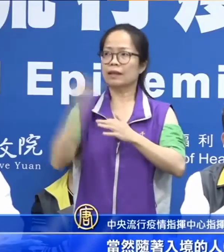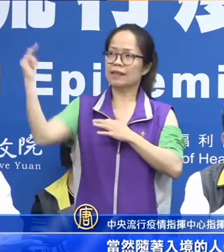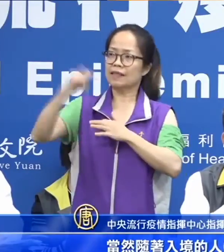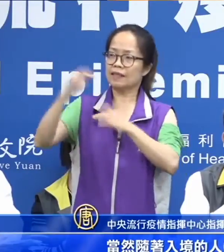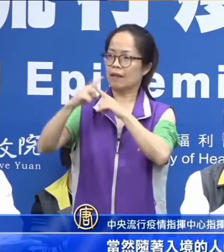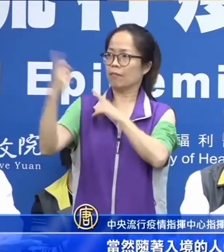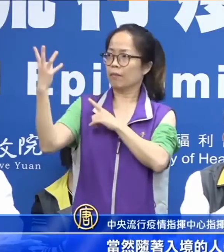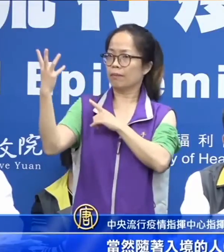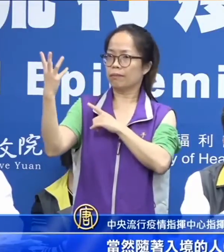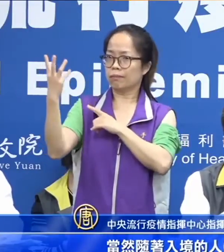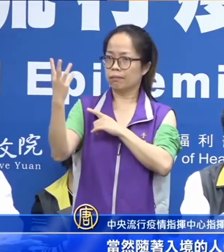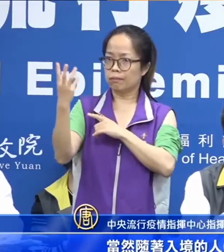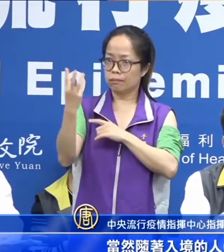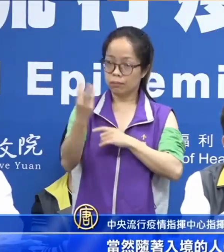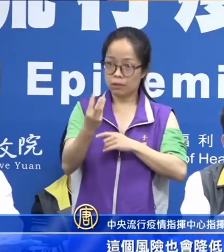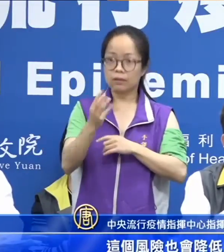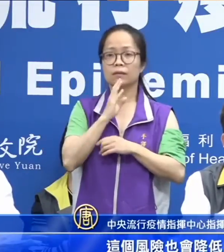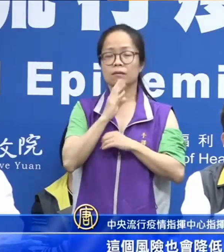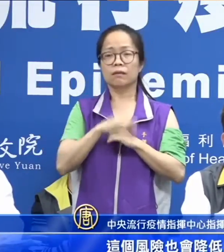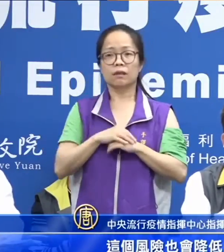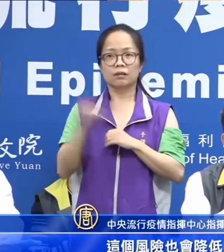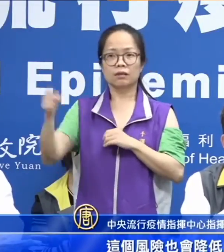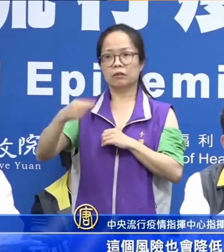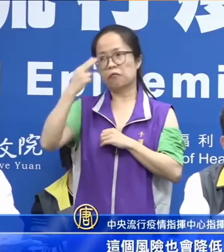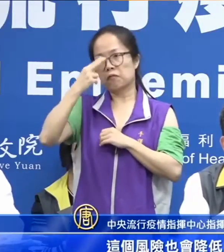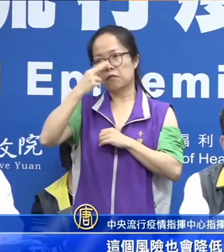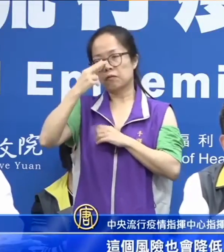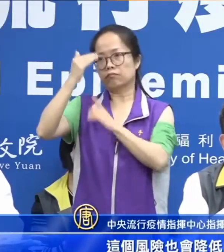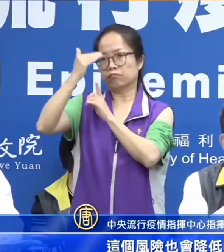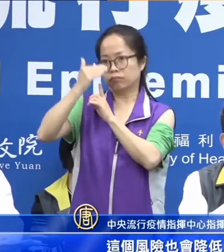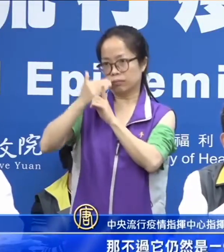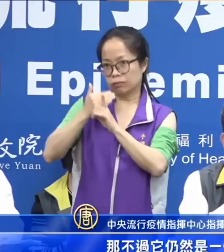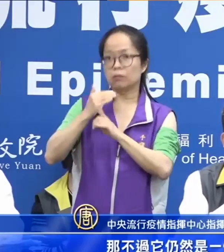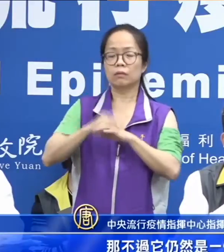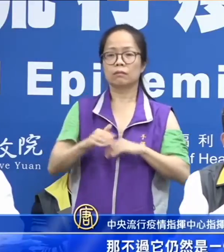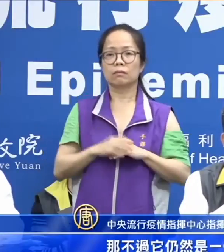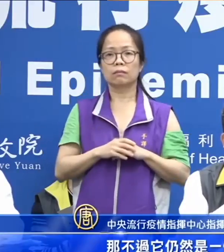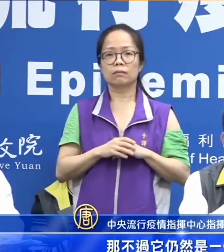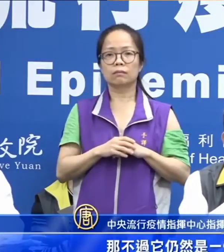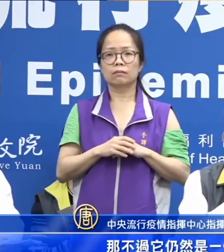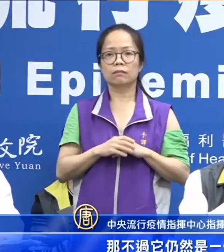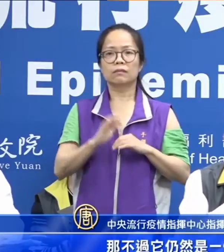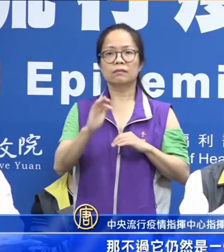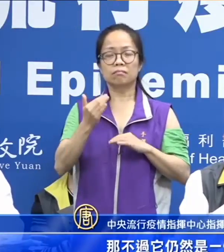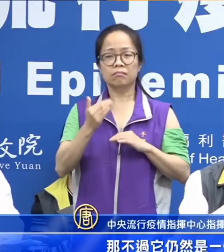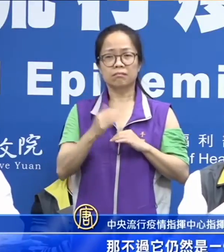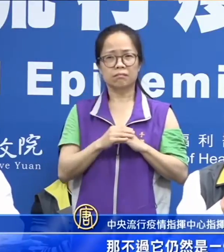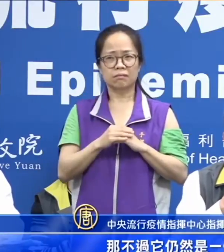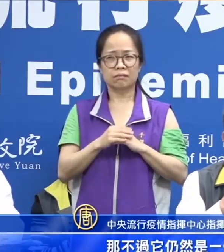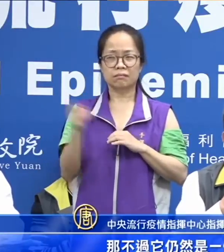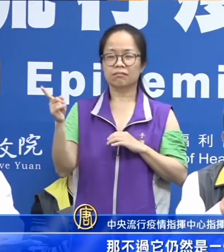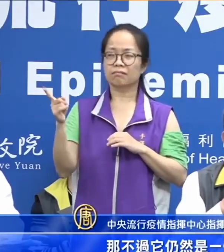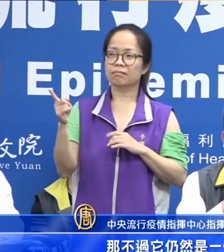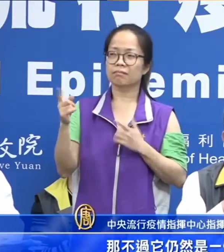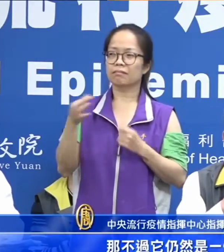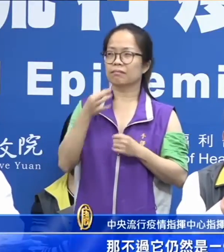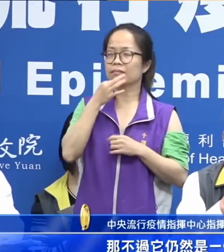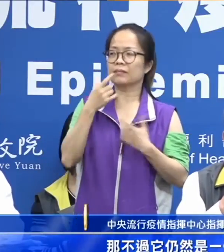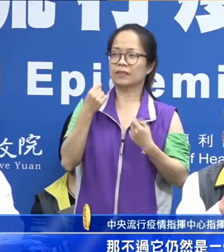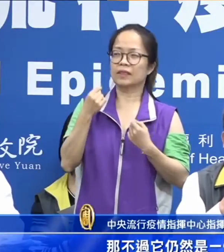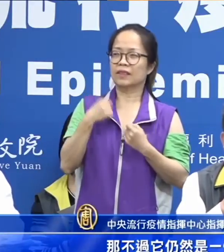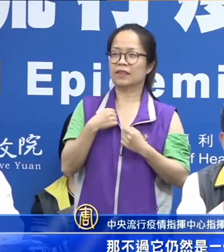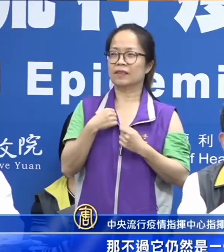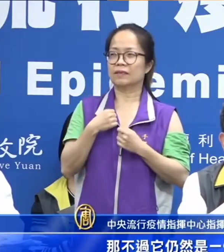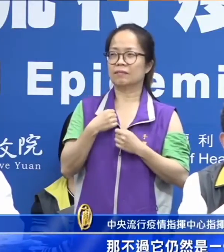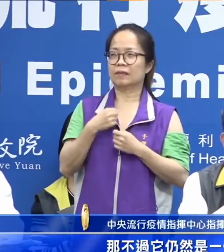境的人相对的减低，这个风险也会降低。那不过它仍然是一个很大